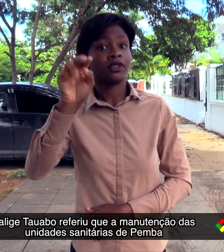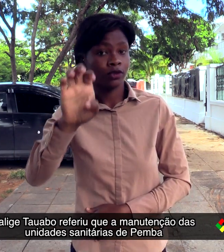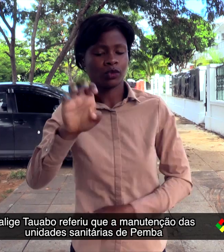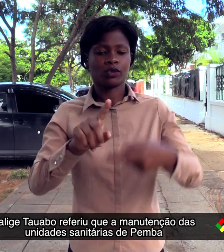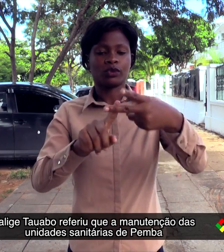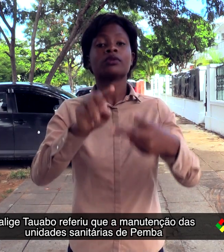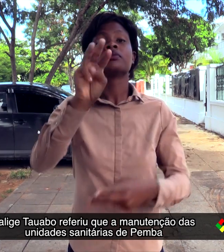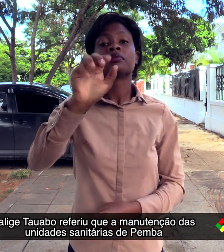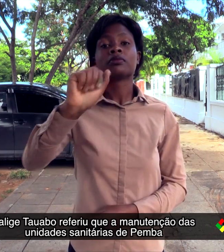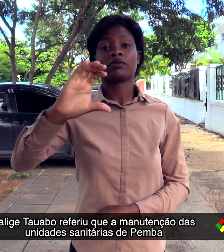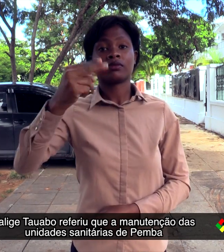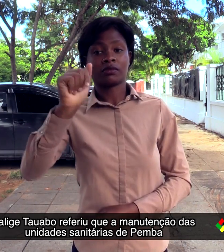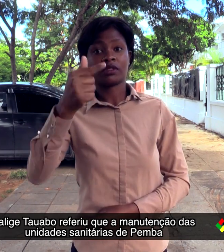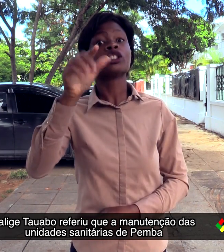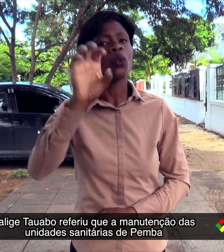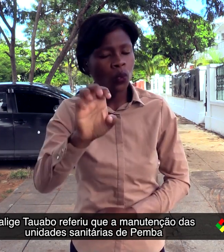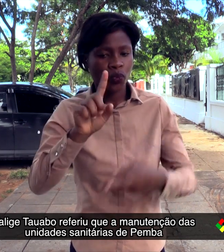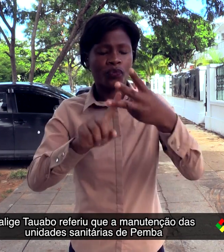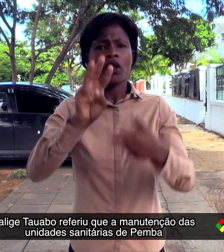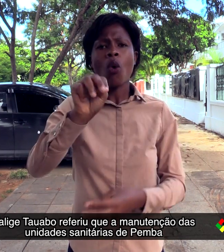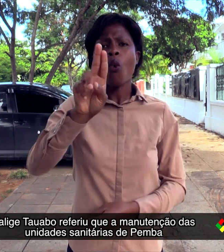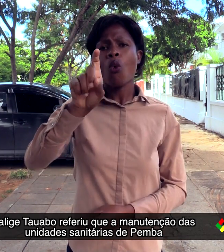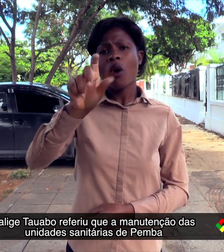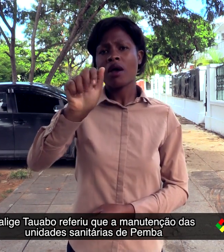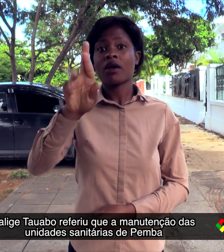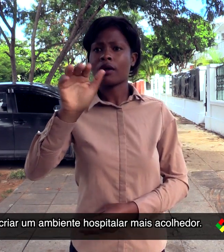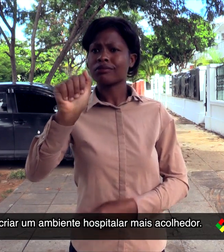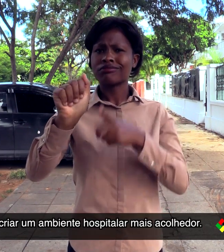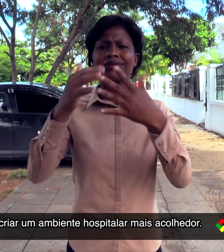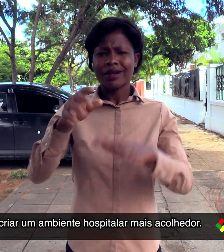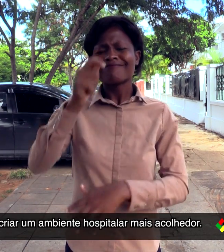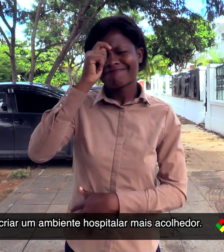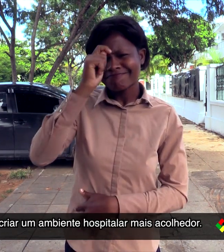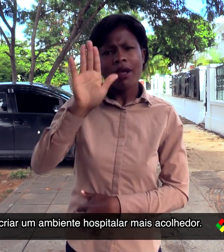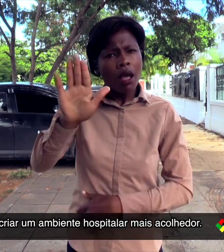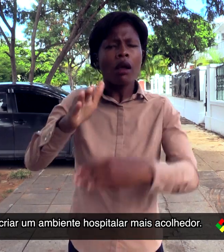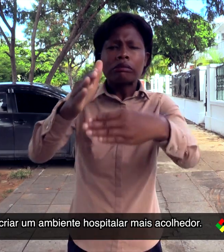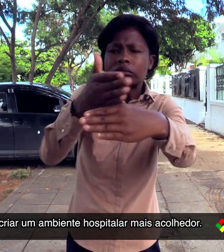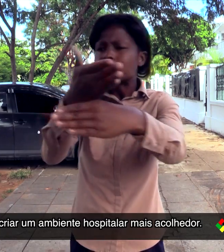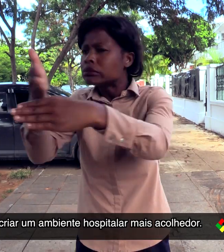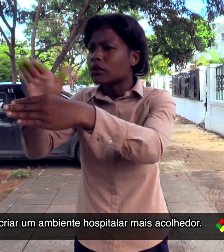Valigi Tawabo referiu que a manutenção das unidades sanitárias de Pemba visam criar um ambiente hospitalar mais